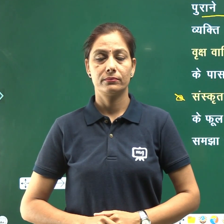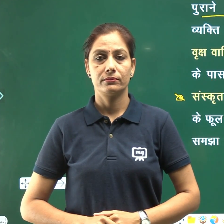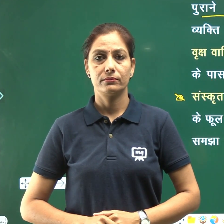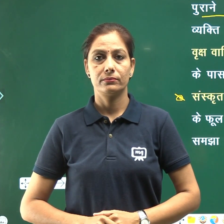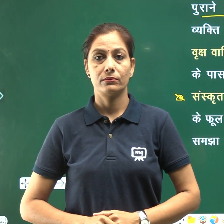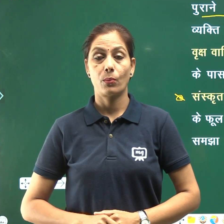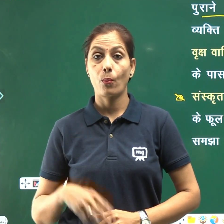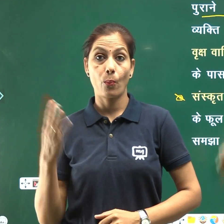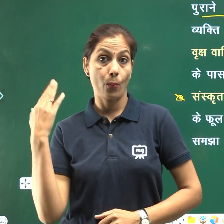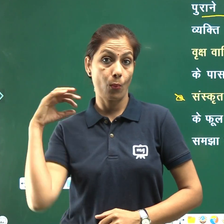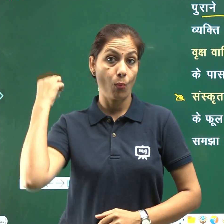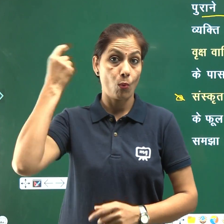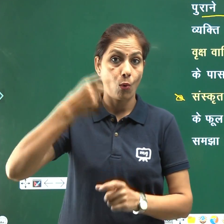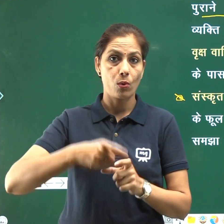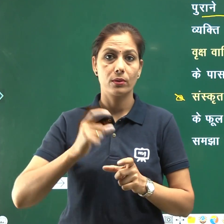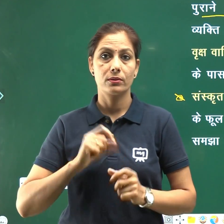पुराने समय में